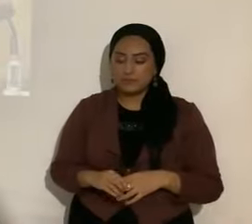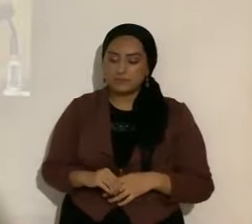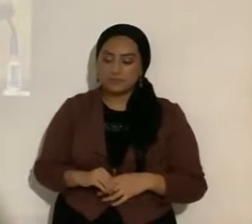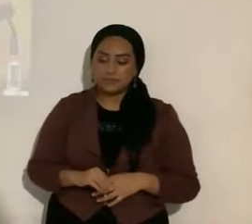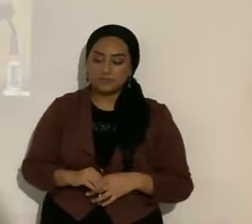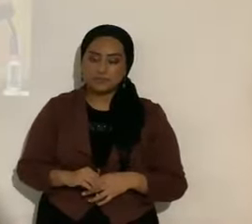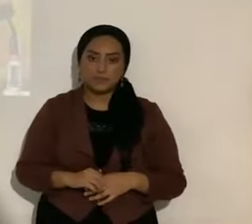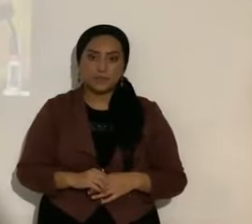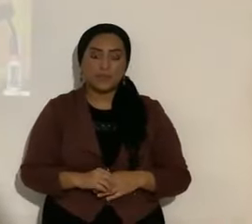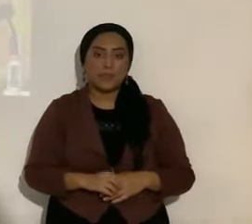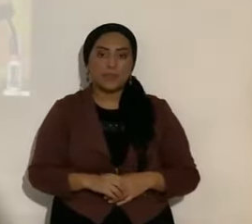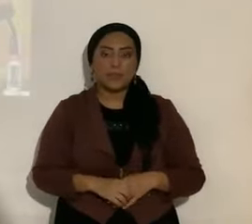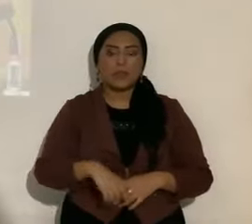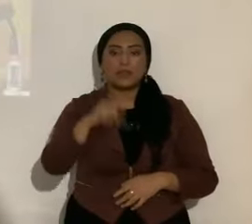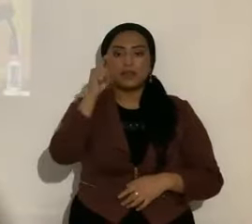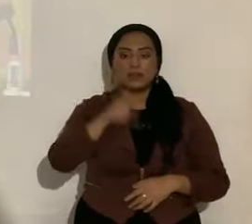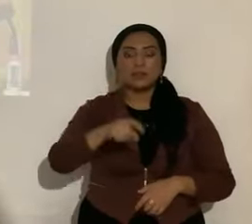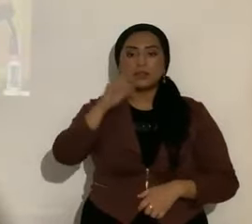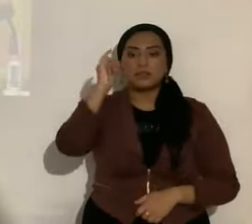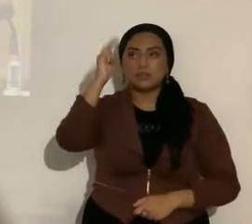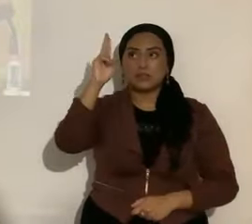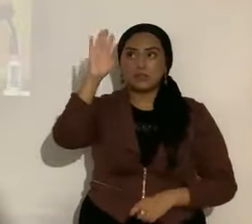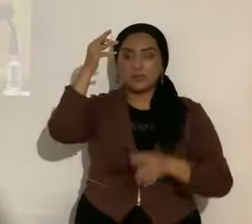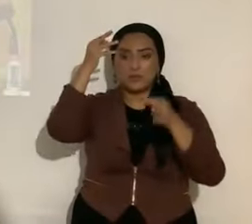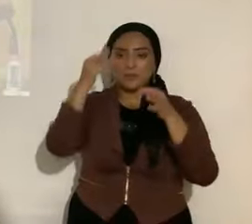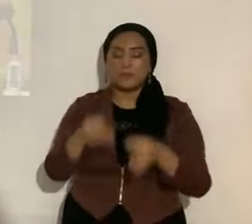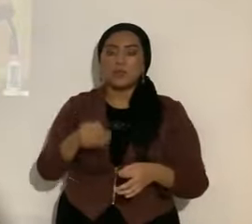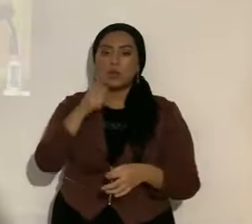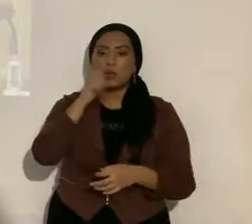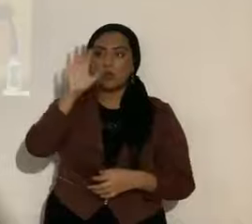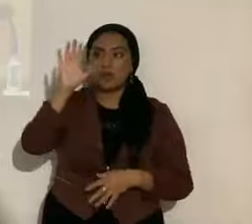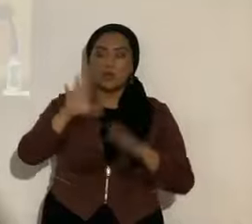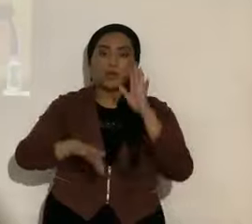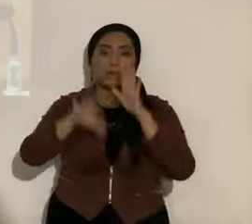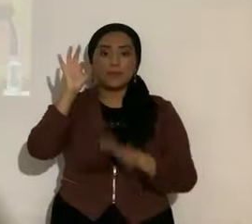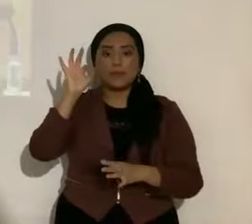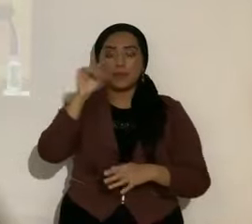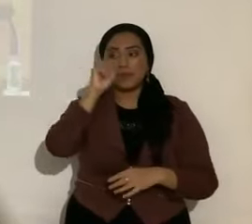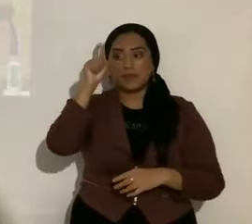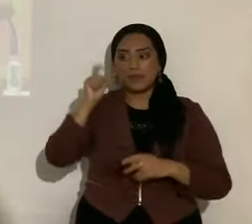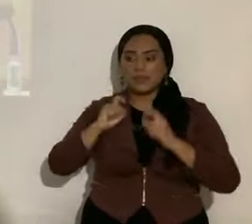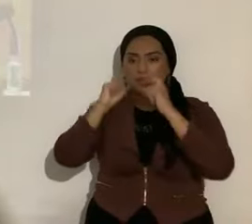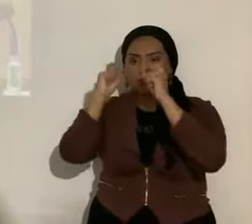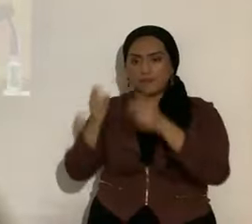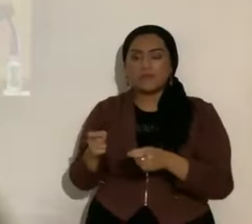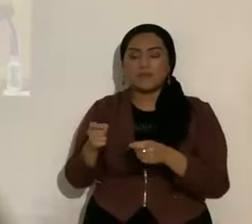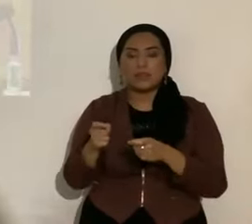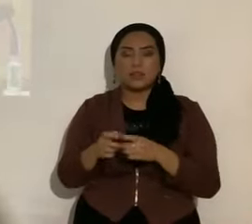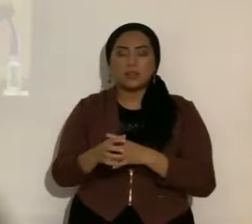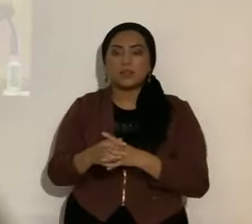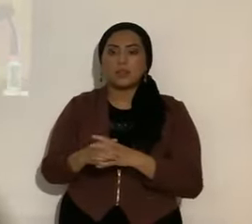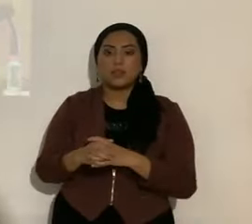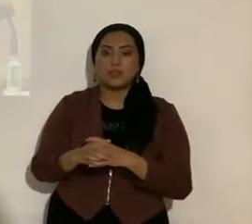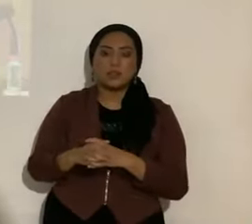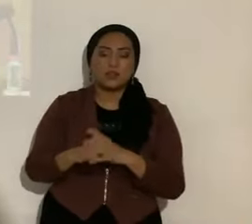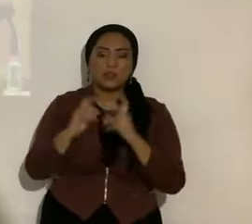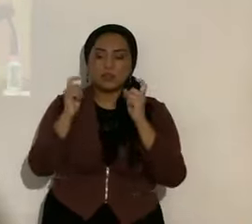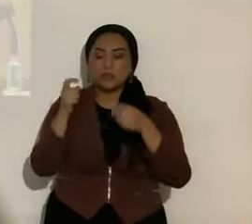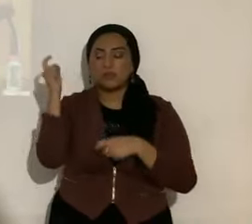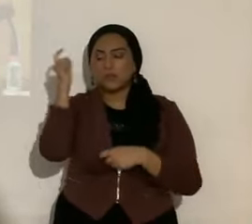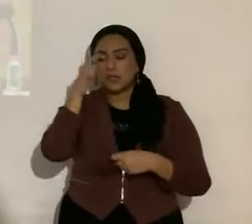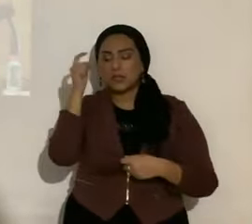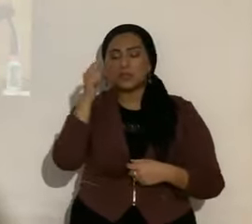todavía. Debe ser la voluntad de Yahweh el que elige, porque Él equipa, ¿sí? Él equipa, Él da